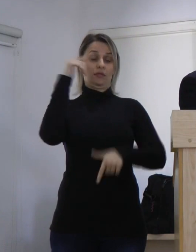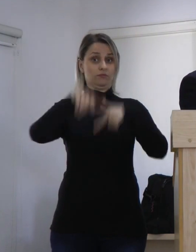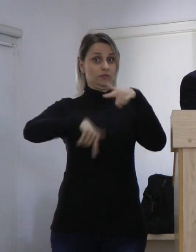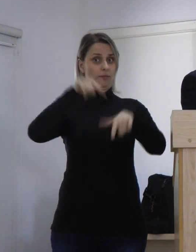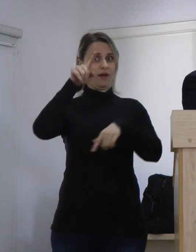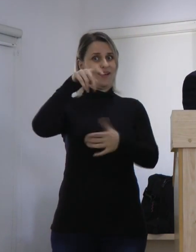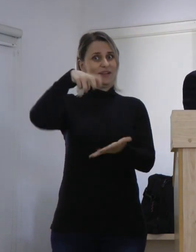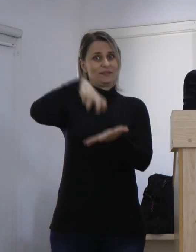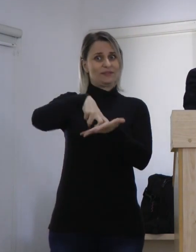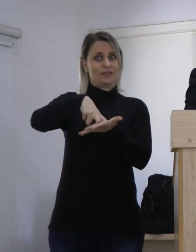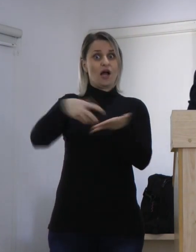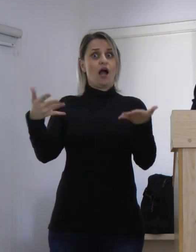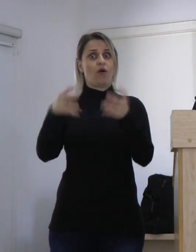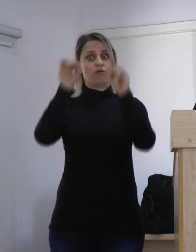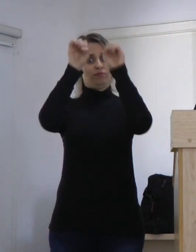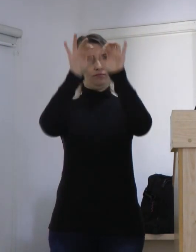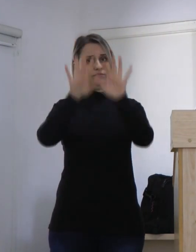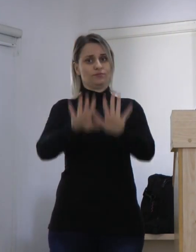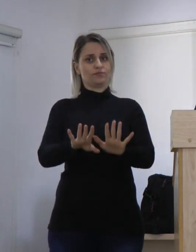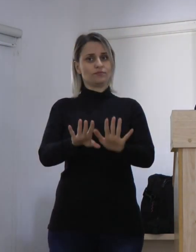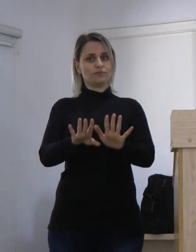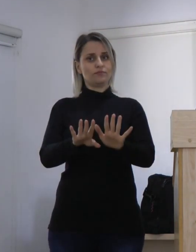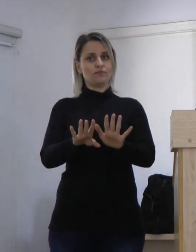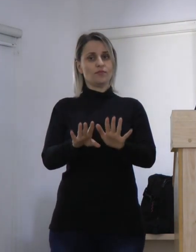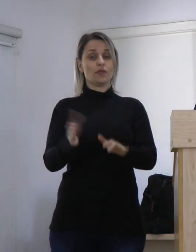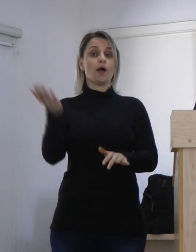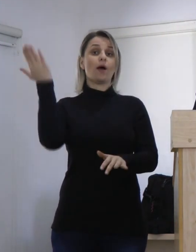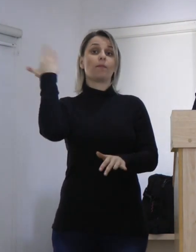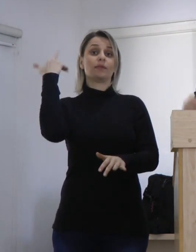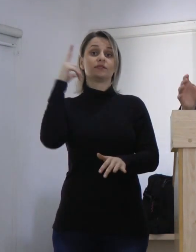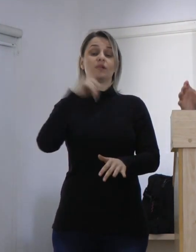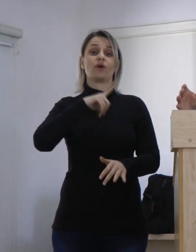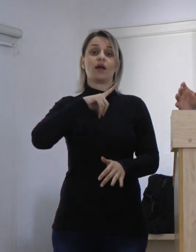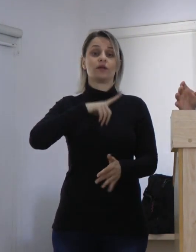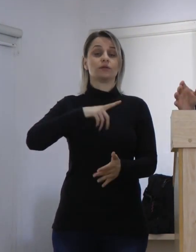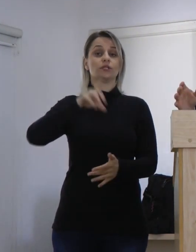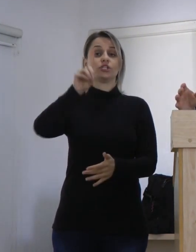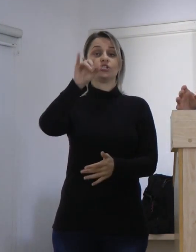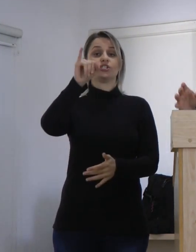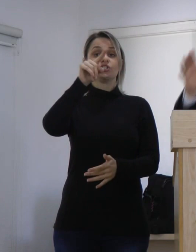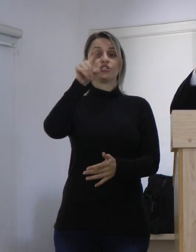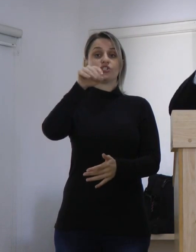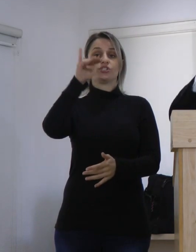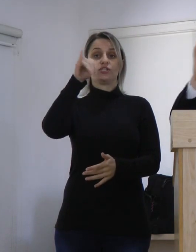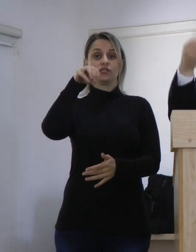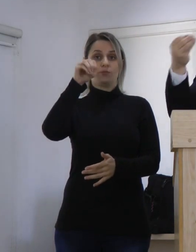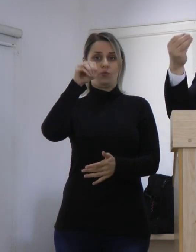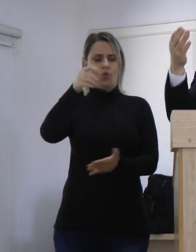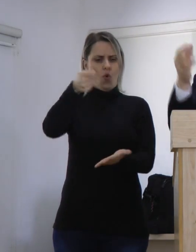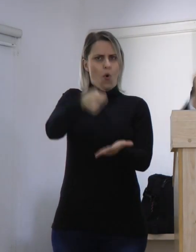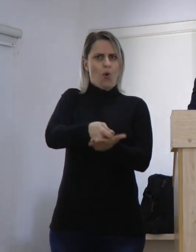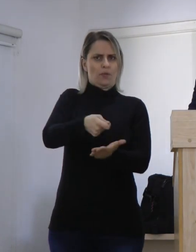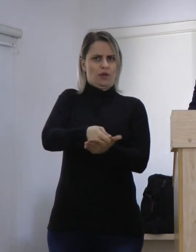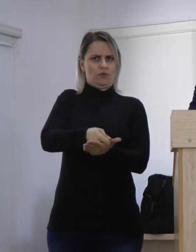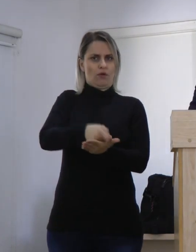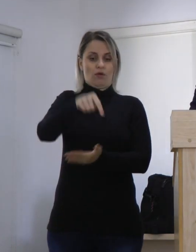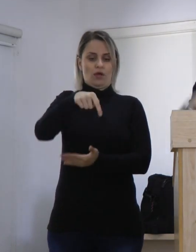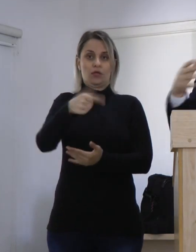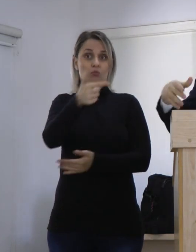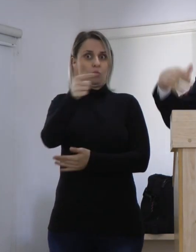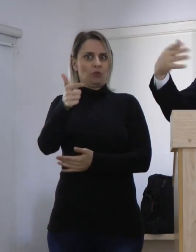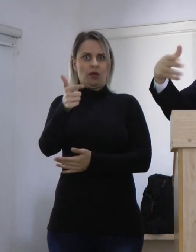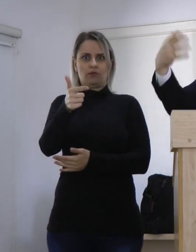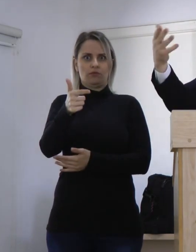bênção. Antes, em muitas filosofias, o dízimo é obrigatório. Na doutrina espírita, não tem dízimo. Olha que maravilha.